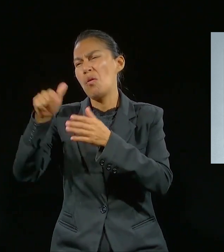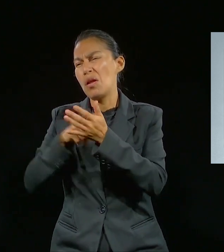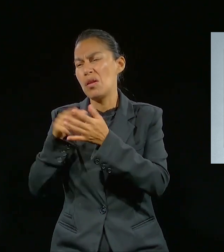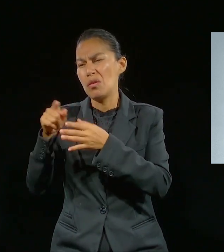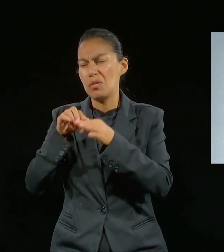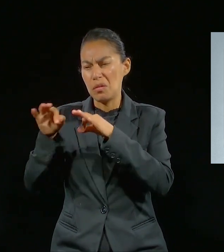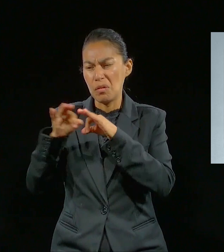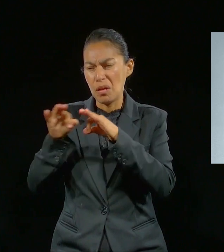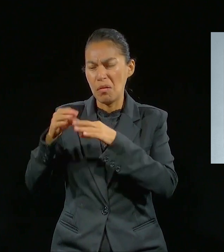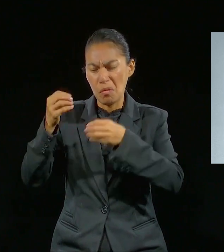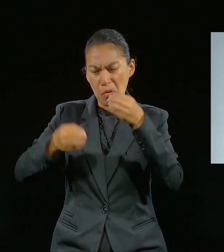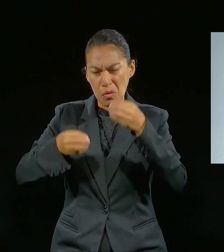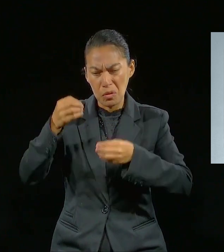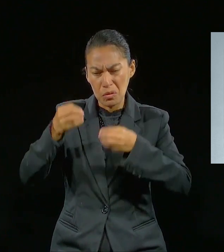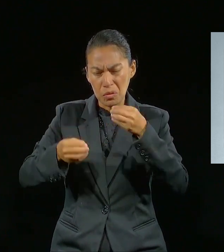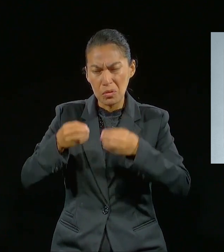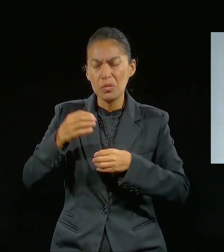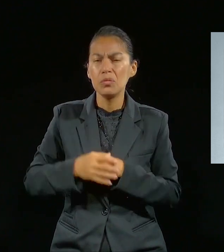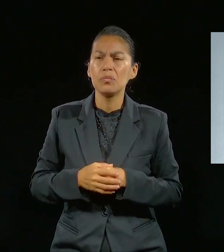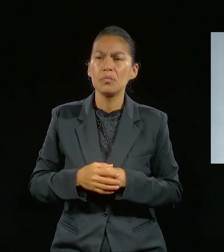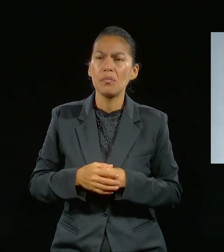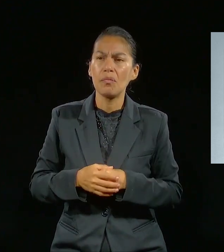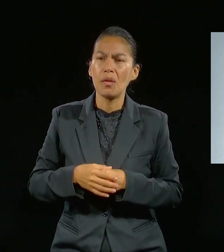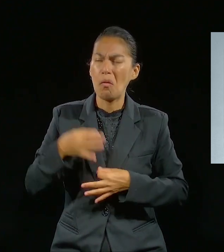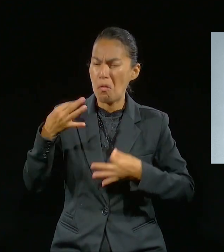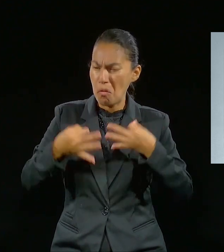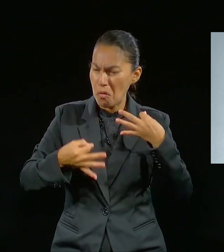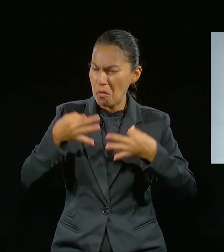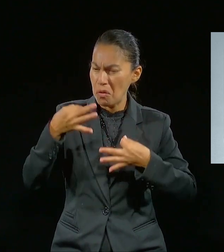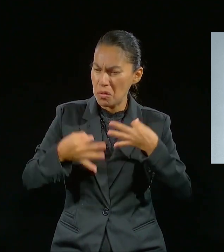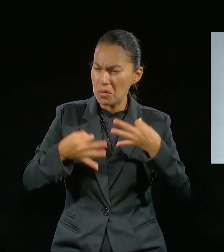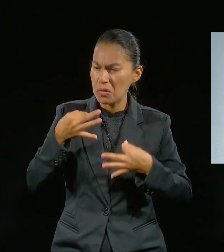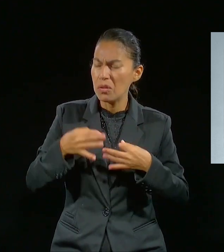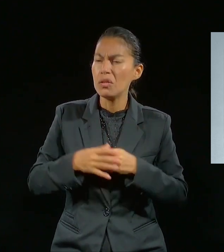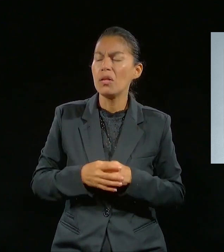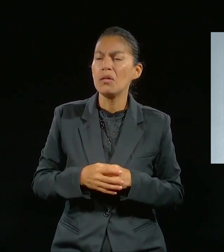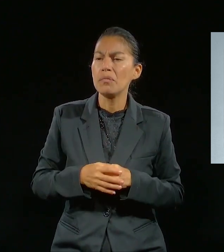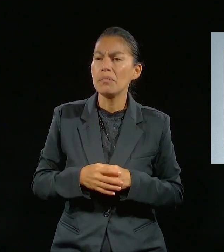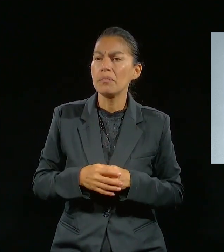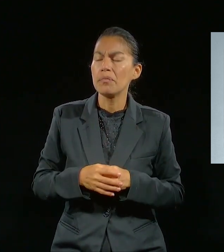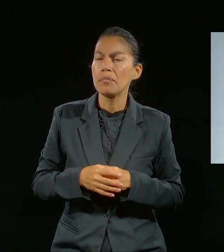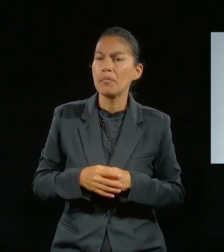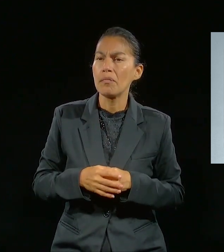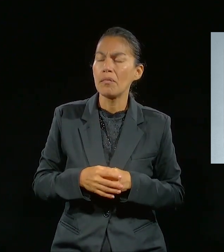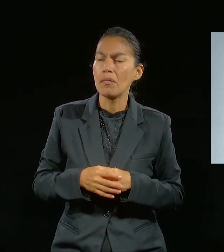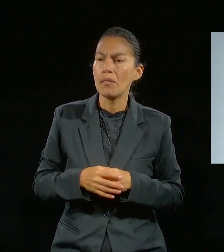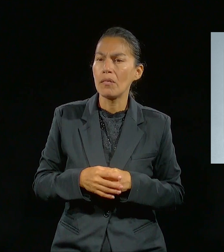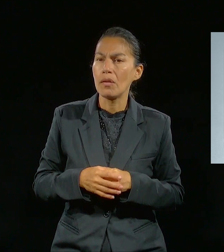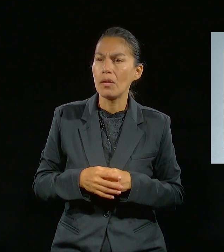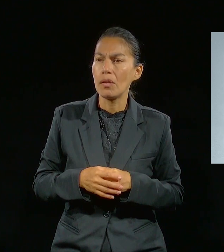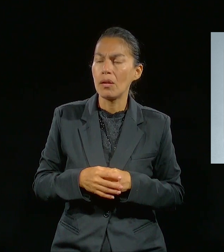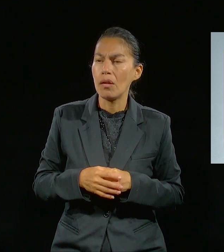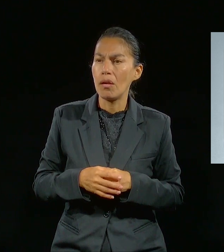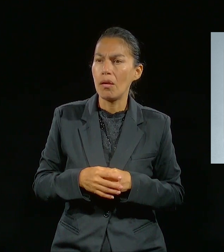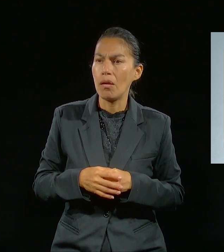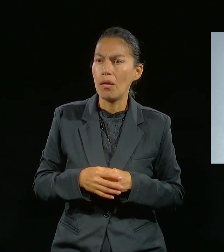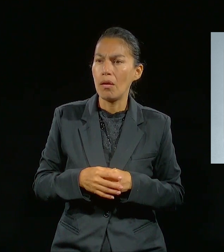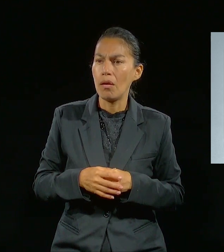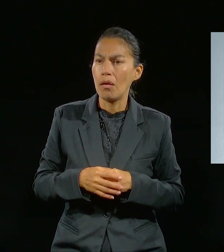que yo solventara algunas cosas de sus colegiaturas. Y créame lo que